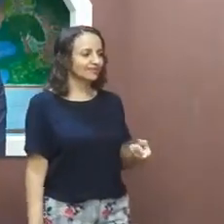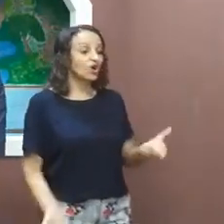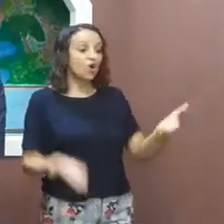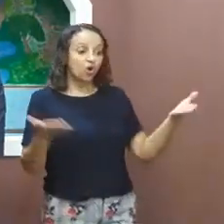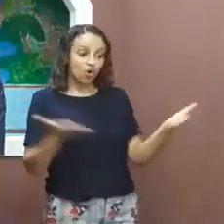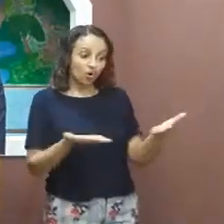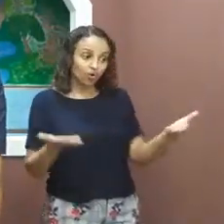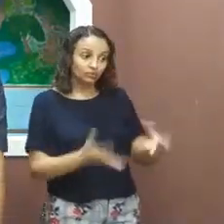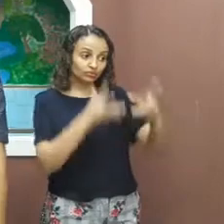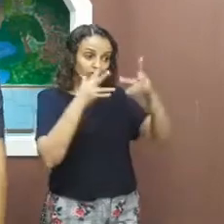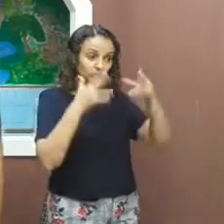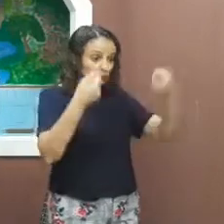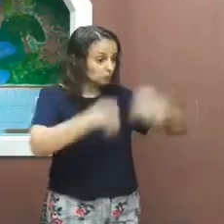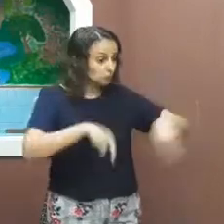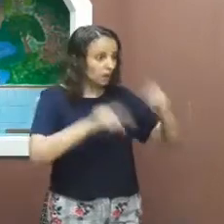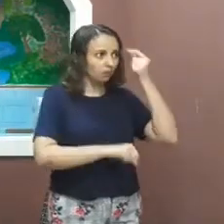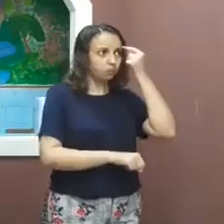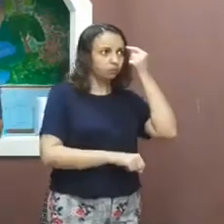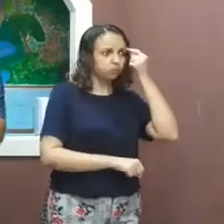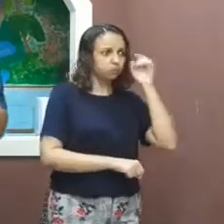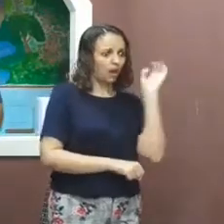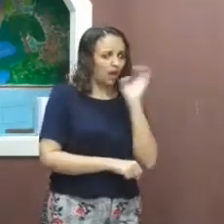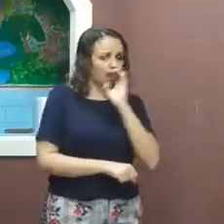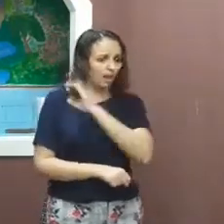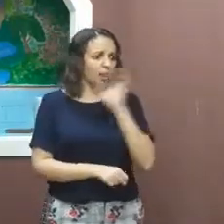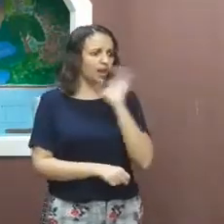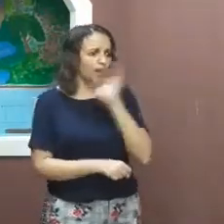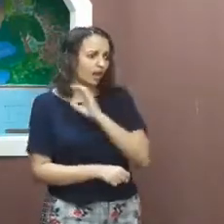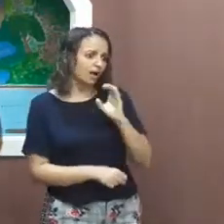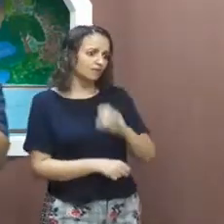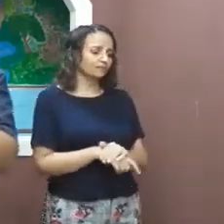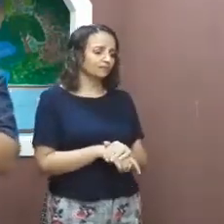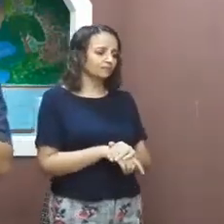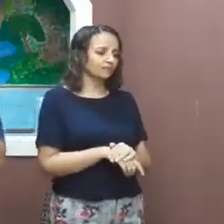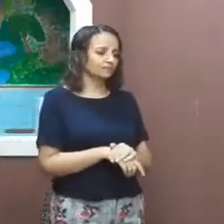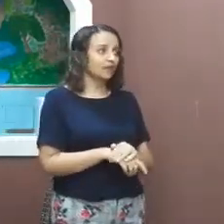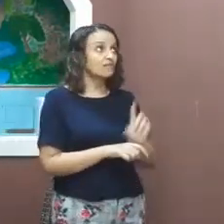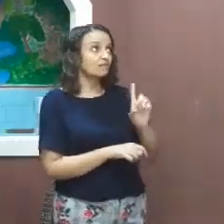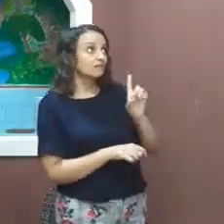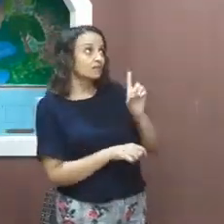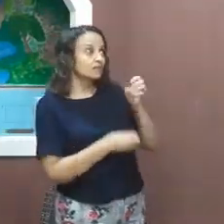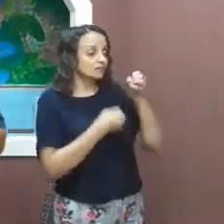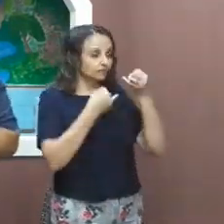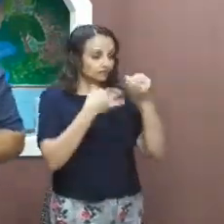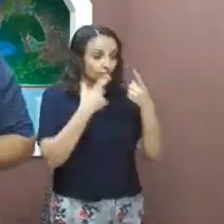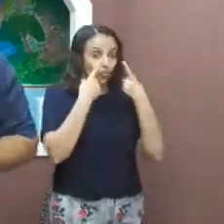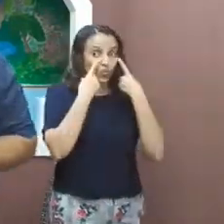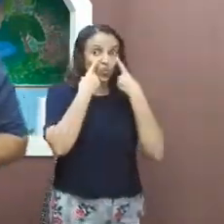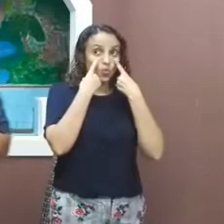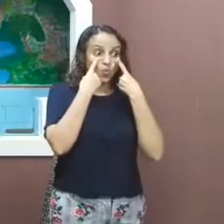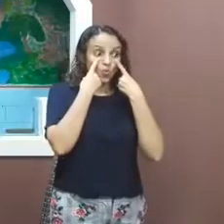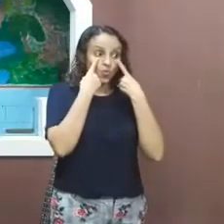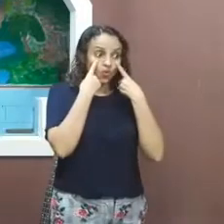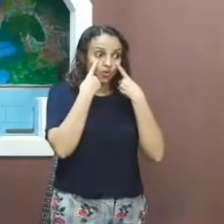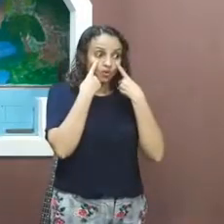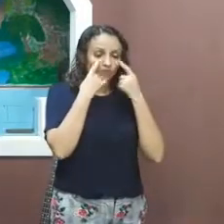essa palavra para você pensar. E aí, olha só, Deus está falando dos olhos, e Jesus continua falando, olha